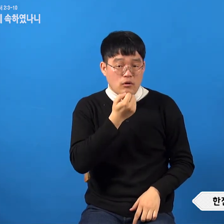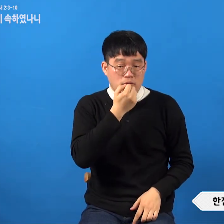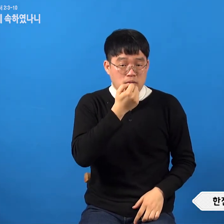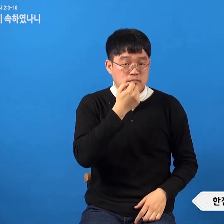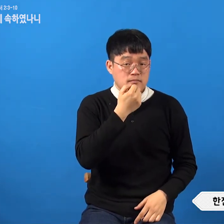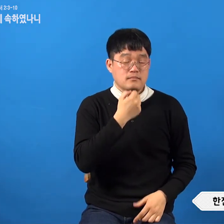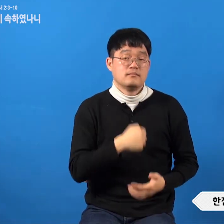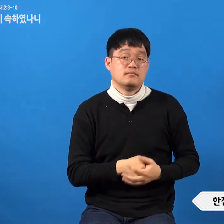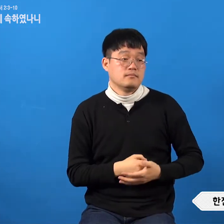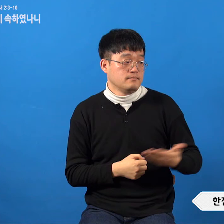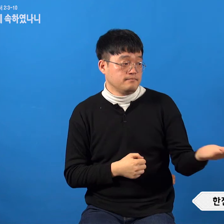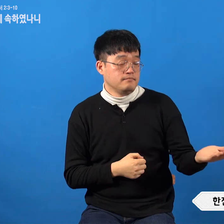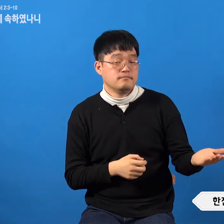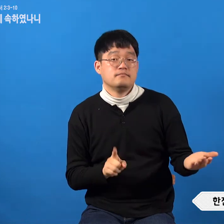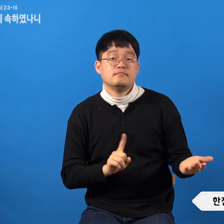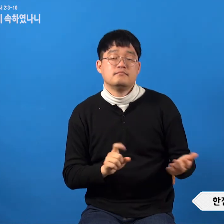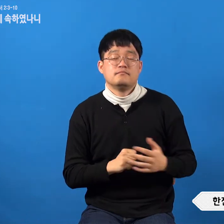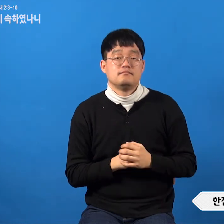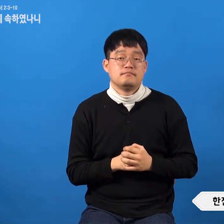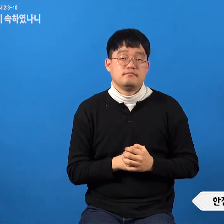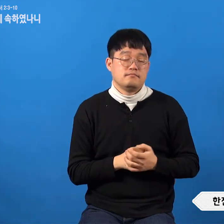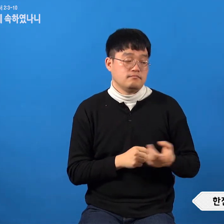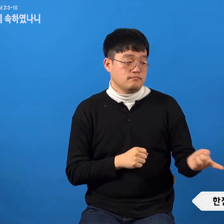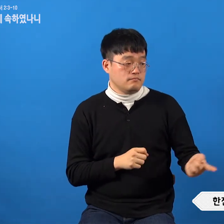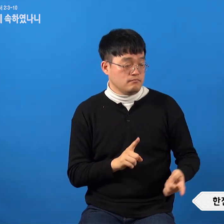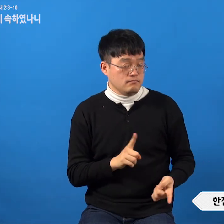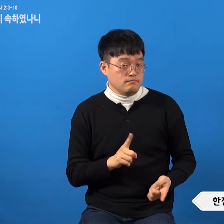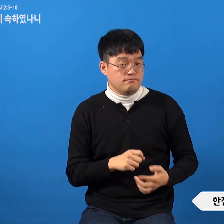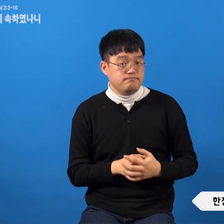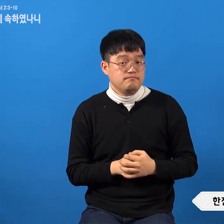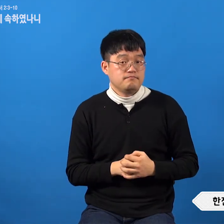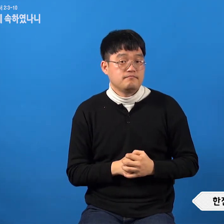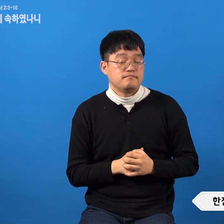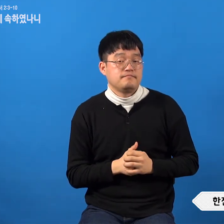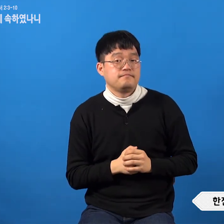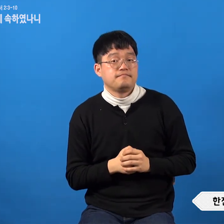여러분 대답은 무엇입니까? 그거 어떻게 알았어요?